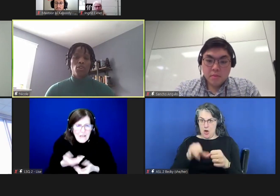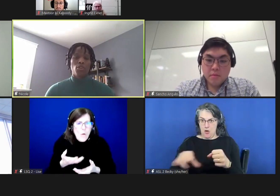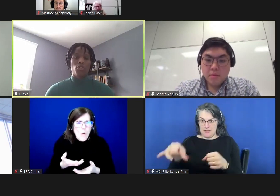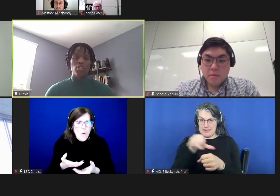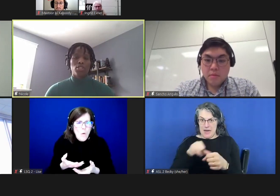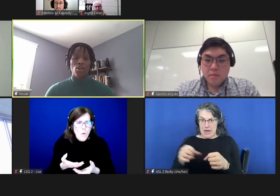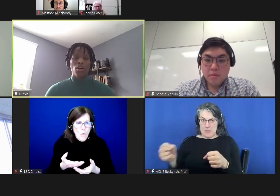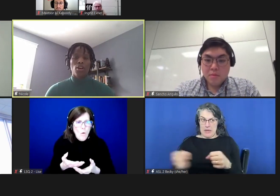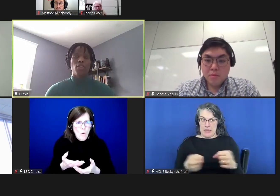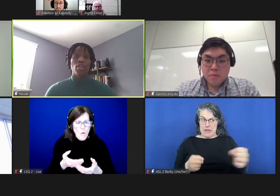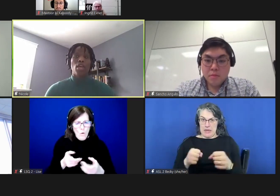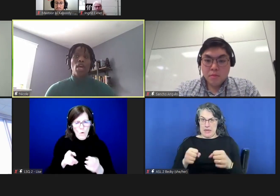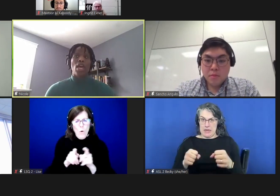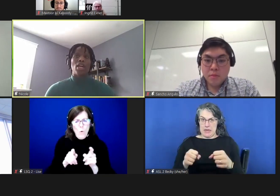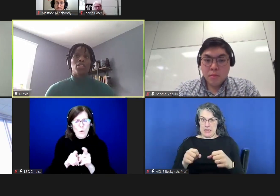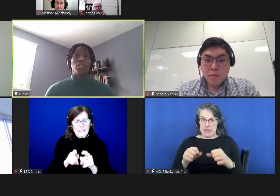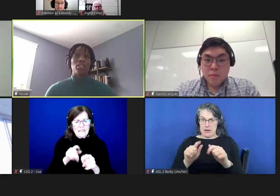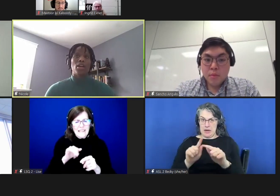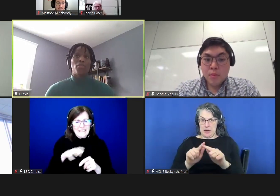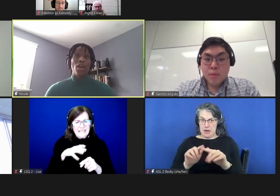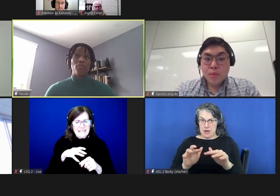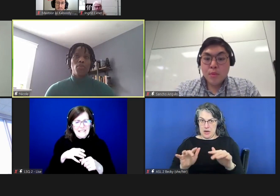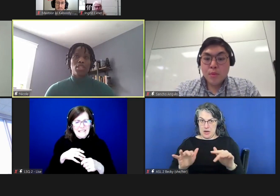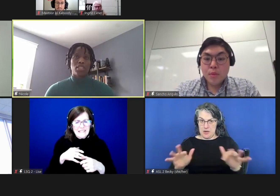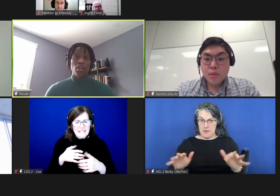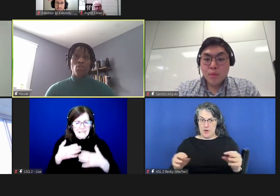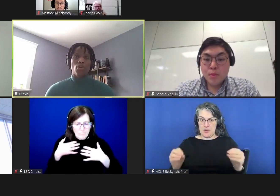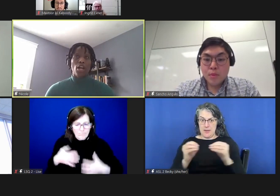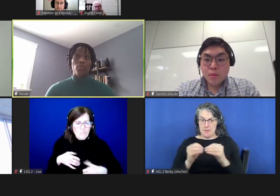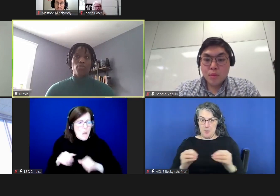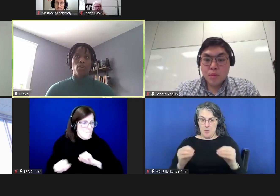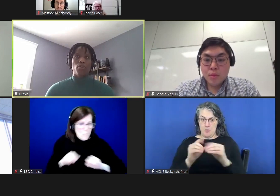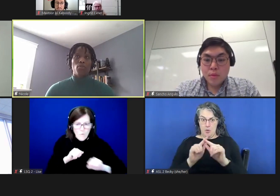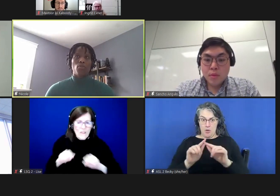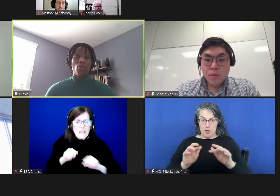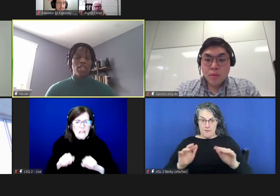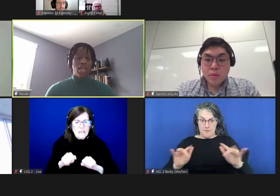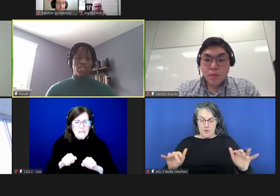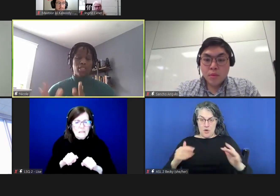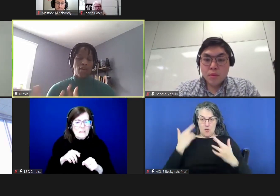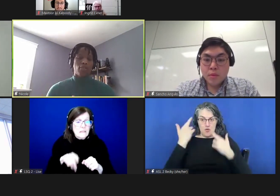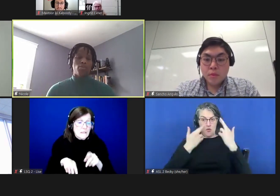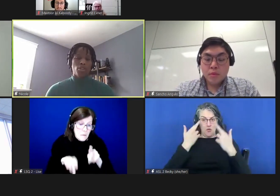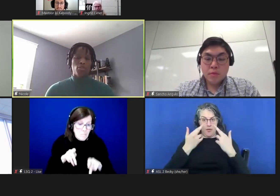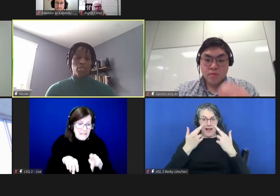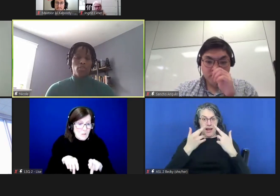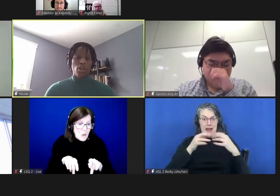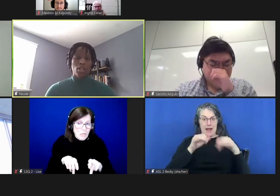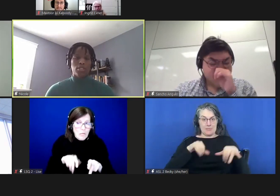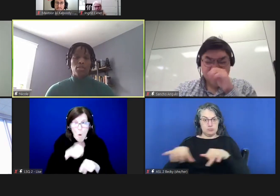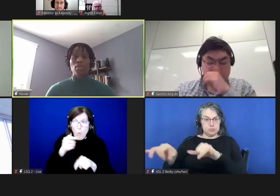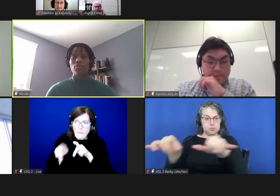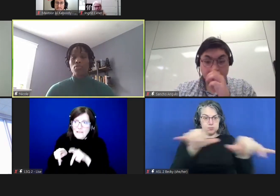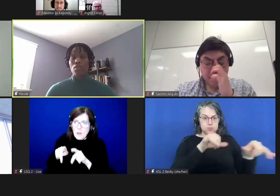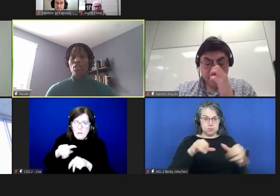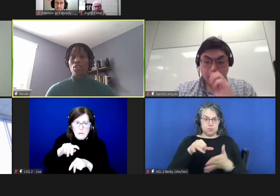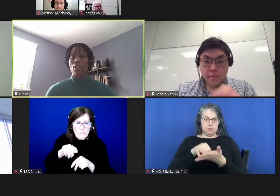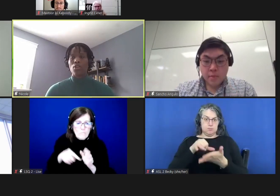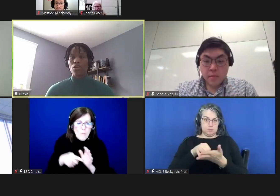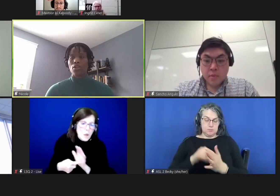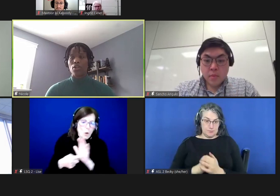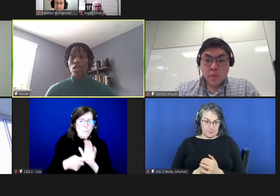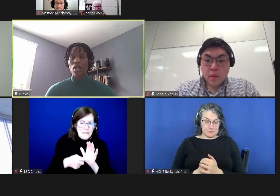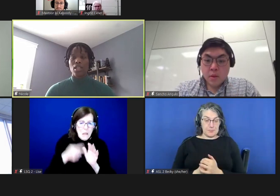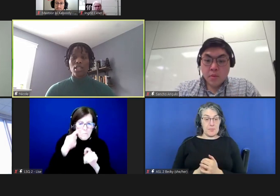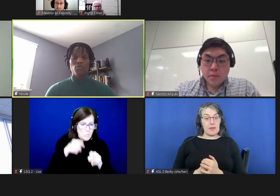venant de l'activité physique sont relégués. Ces personnes-là sont reléguées. Et donc, j'avais d'un